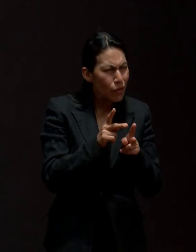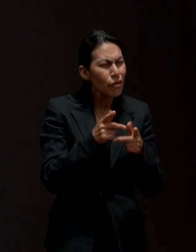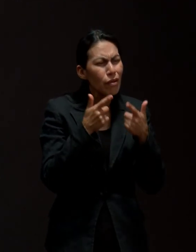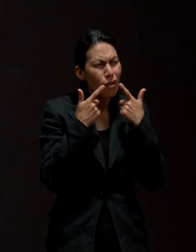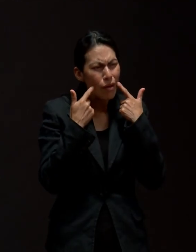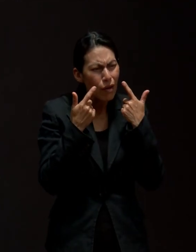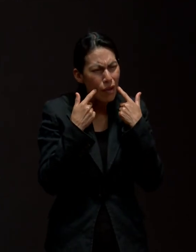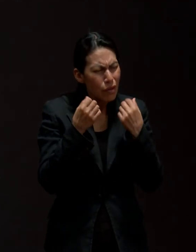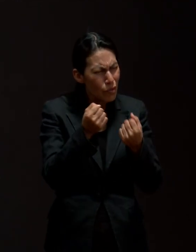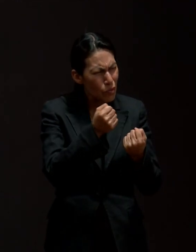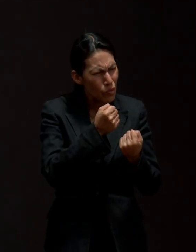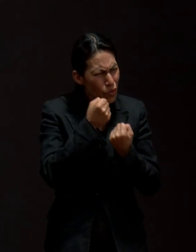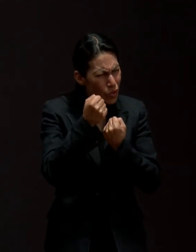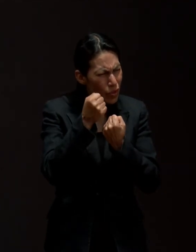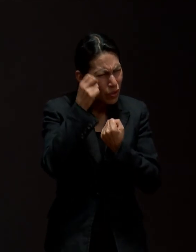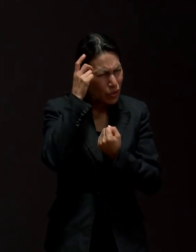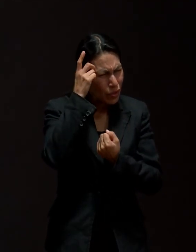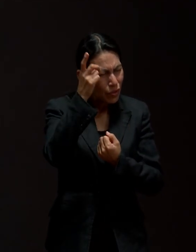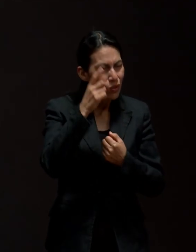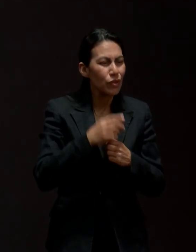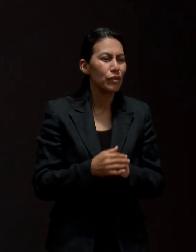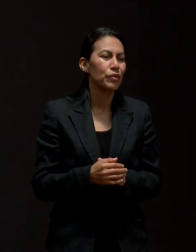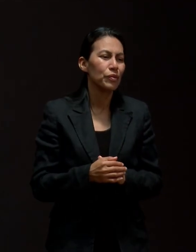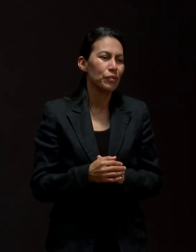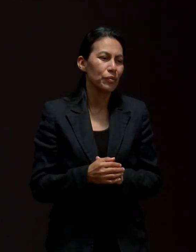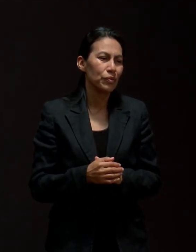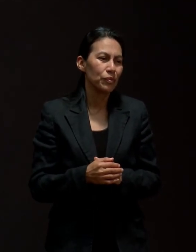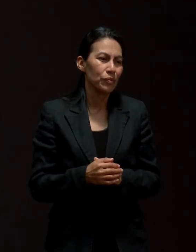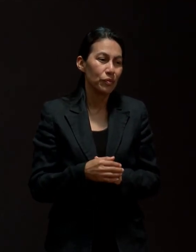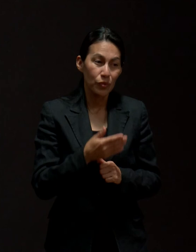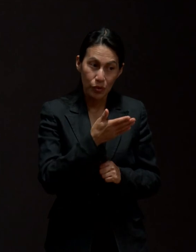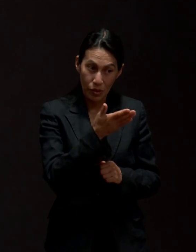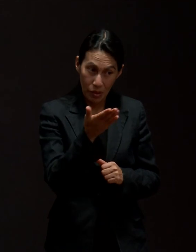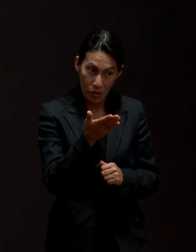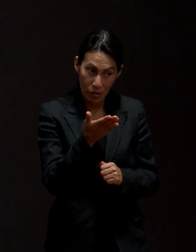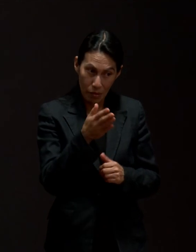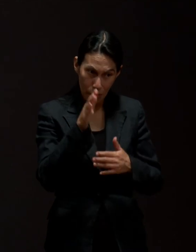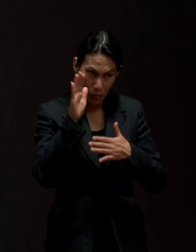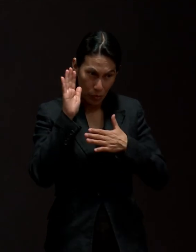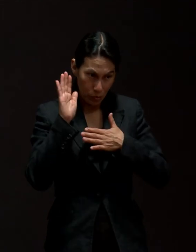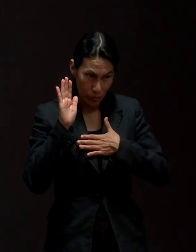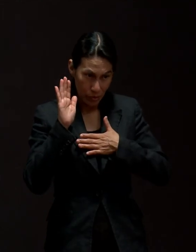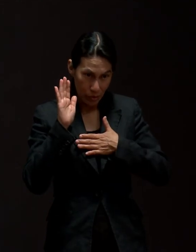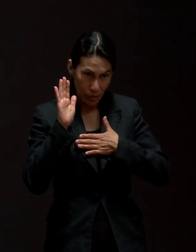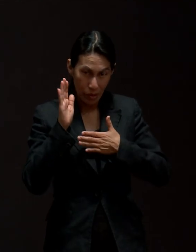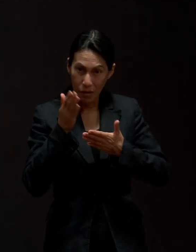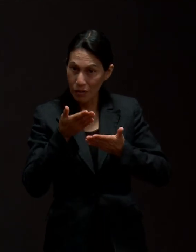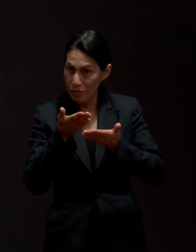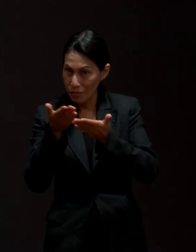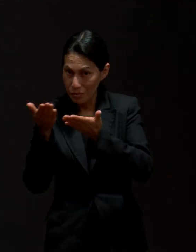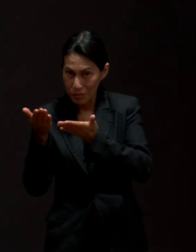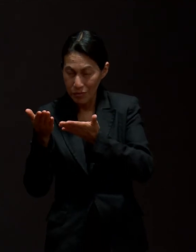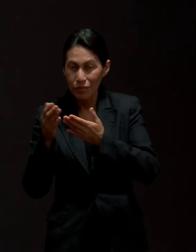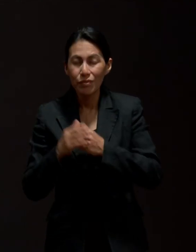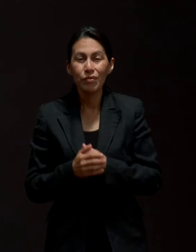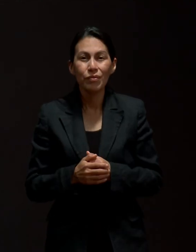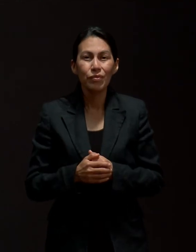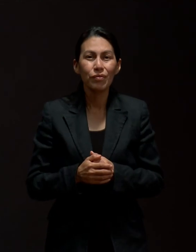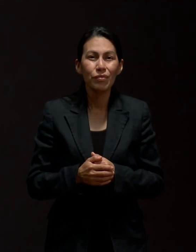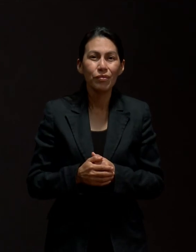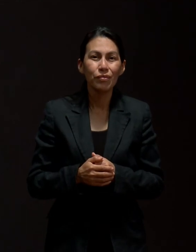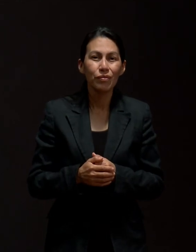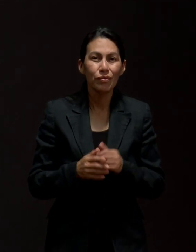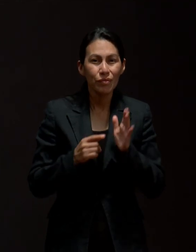de la gracia y el poder de Dios en oración. Ustedes tienen una promesa que quisieran compartir con todos